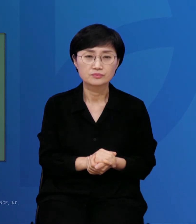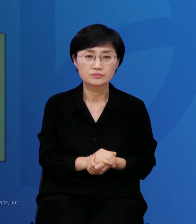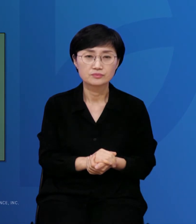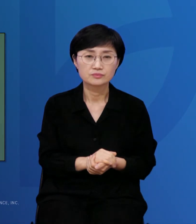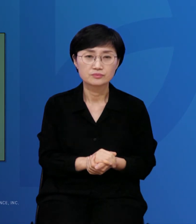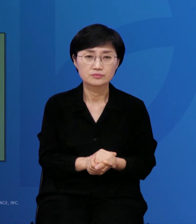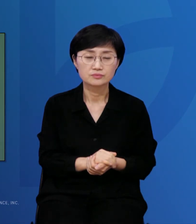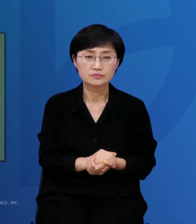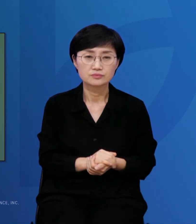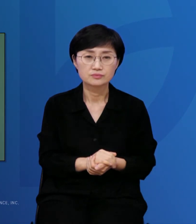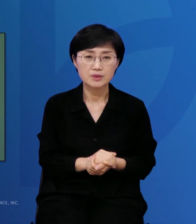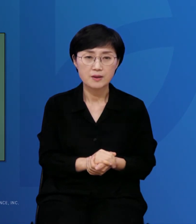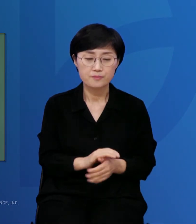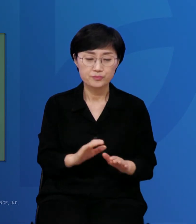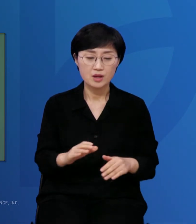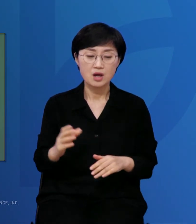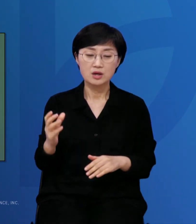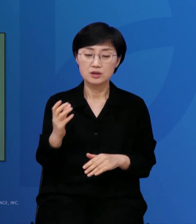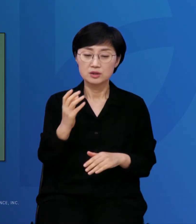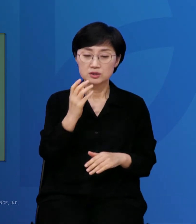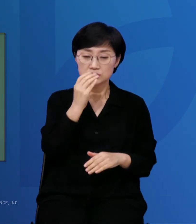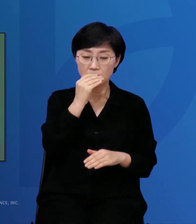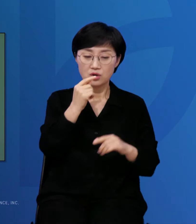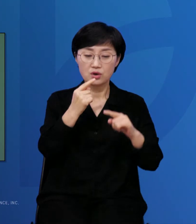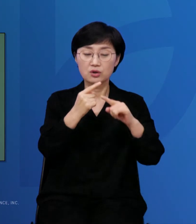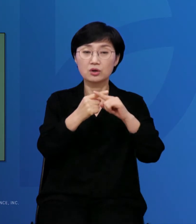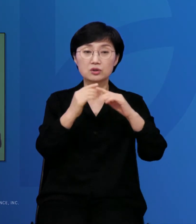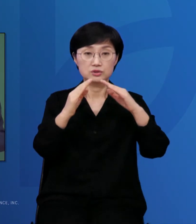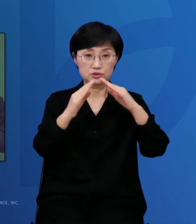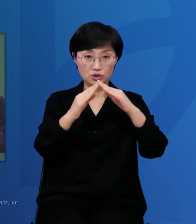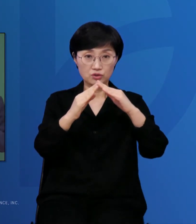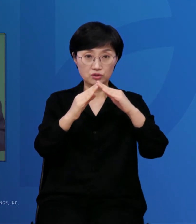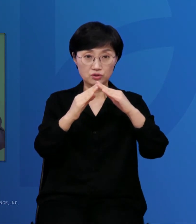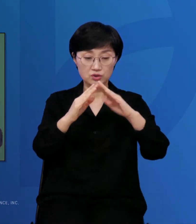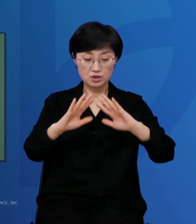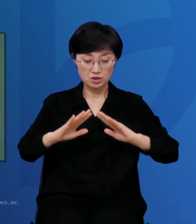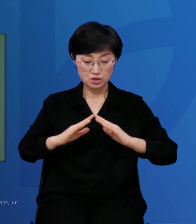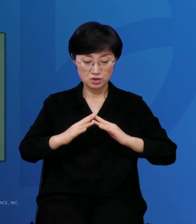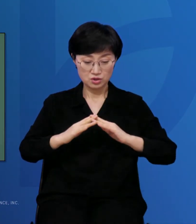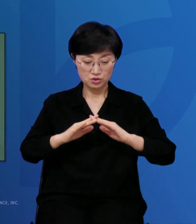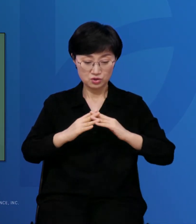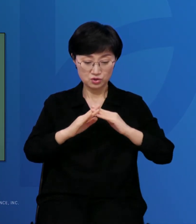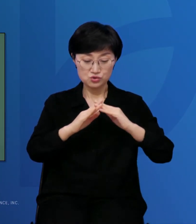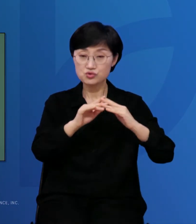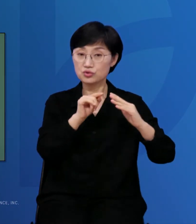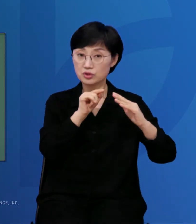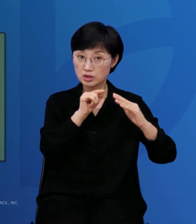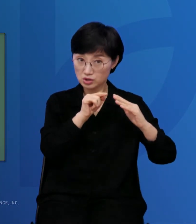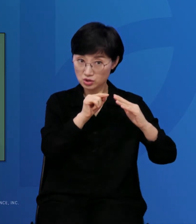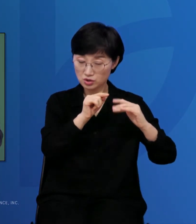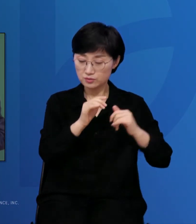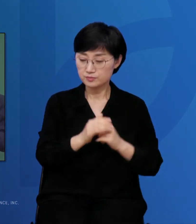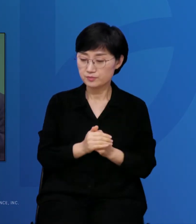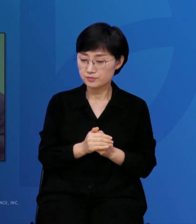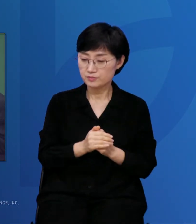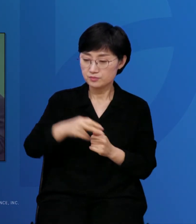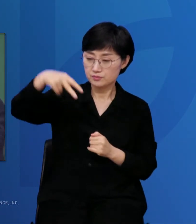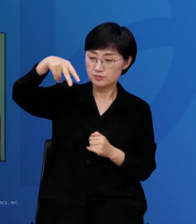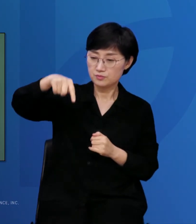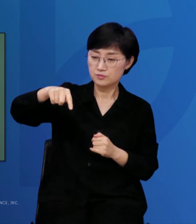네, 성전 건축은 어떤 면에서는 순교보다 더 큰 겁니다.